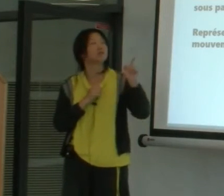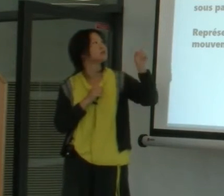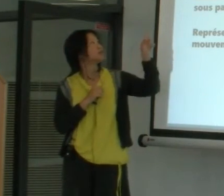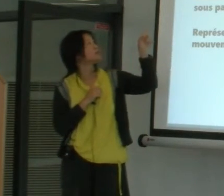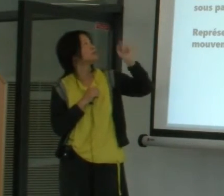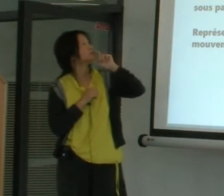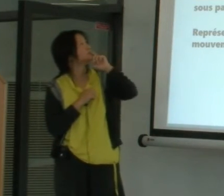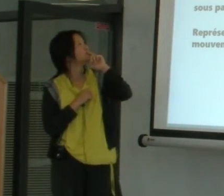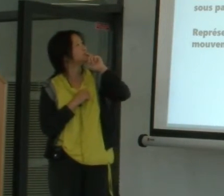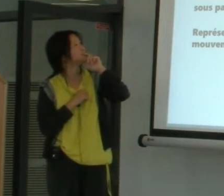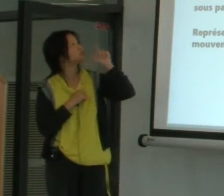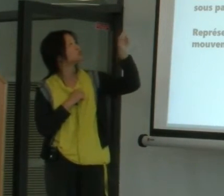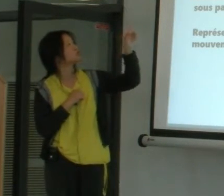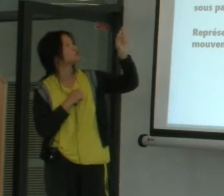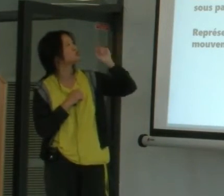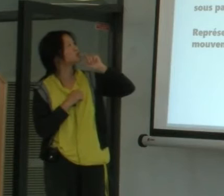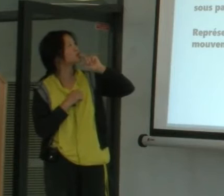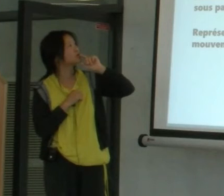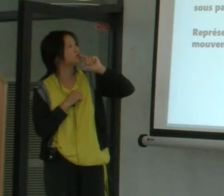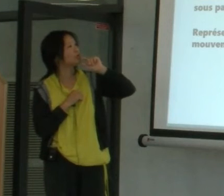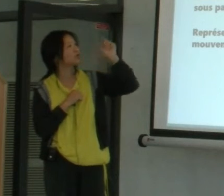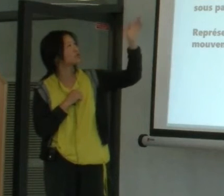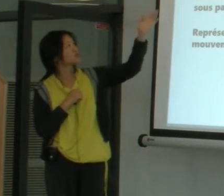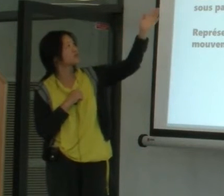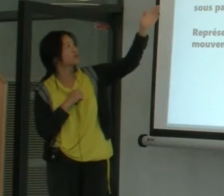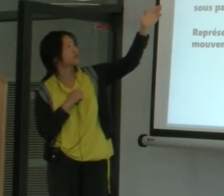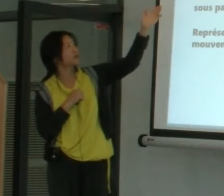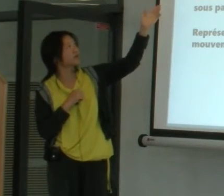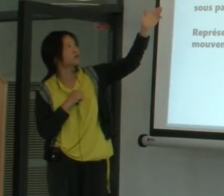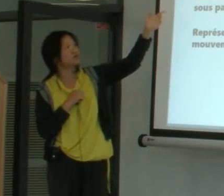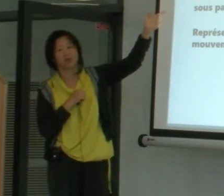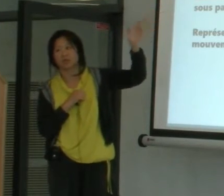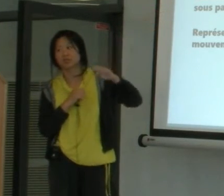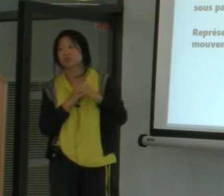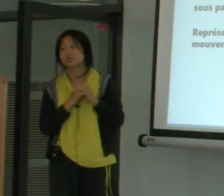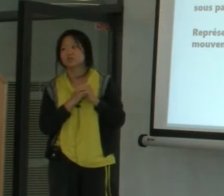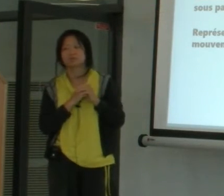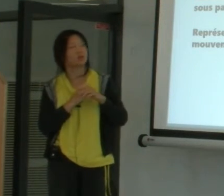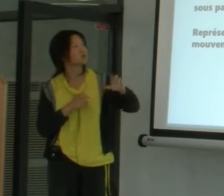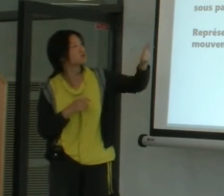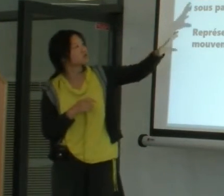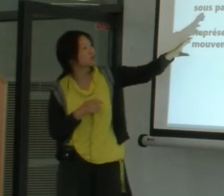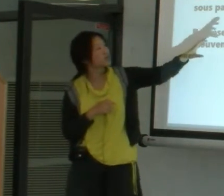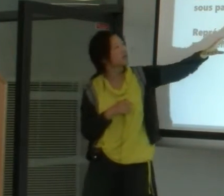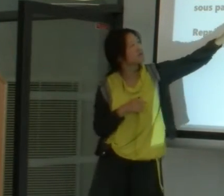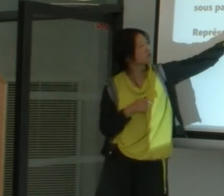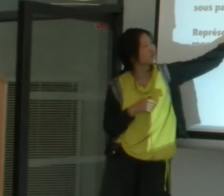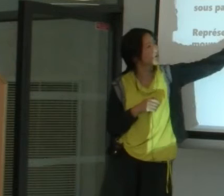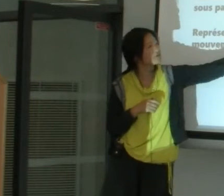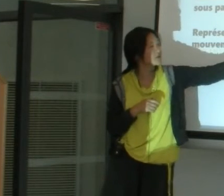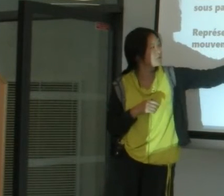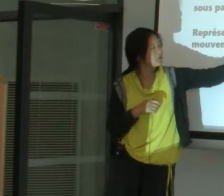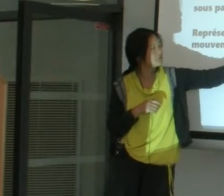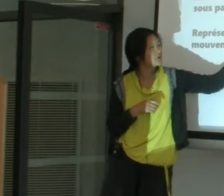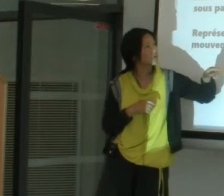Voilà. Donc du coup, on a pensé en fait à créer un éditeur rapide de signes qui serait pris avec